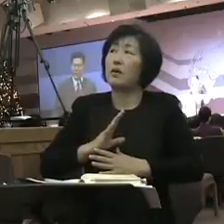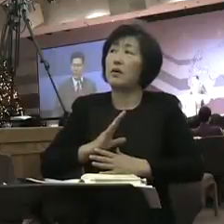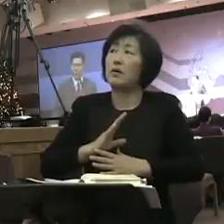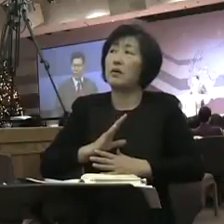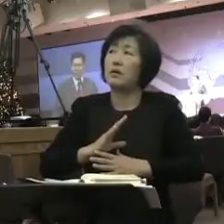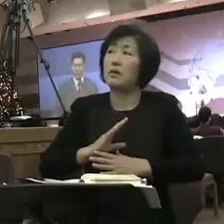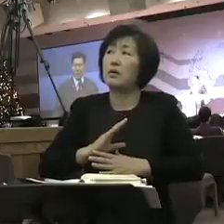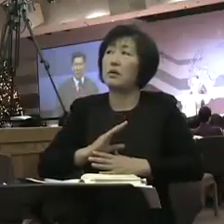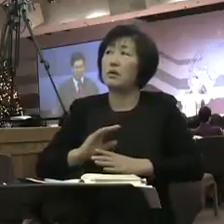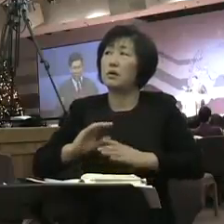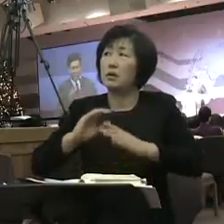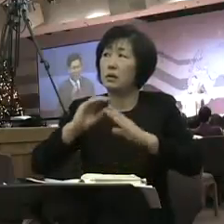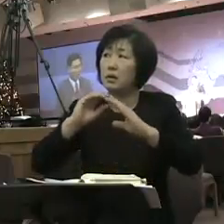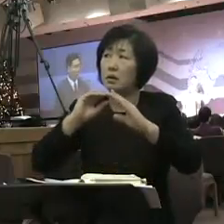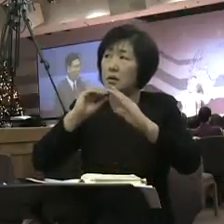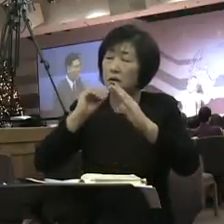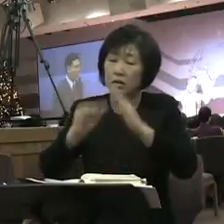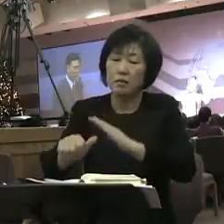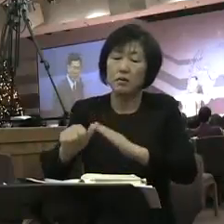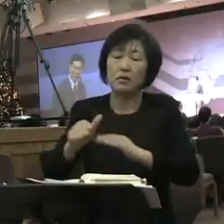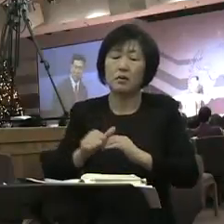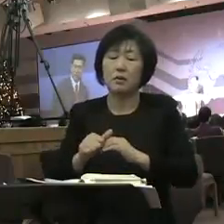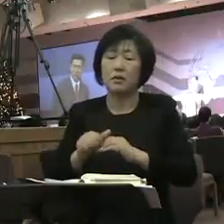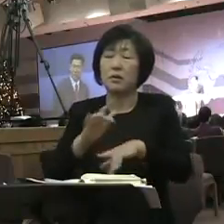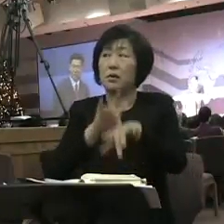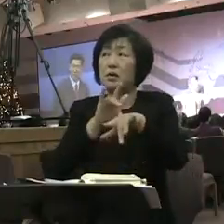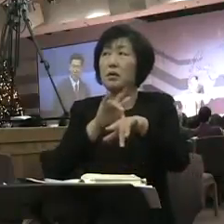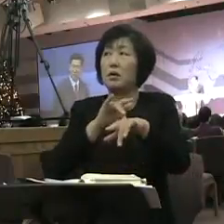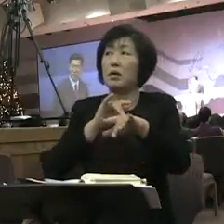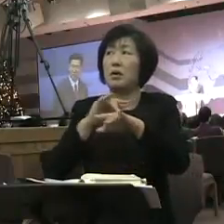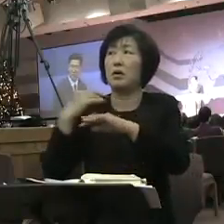그런 교회가 되기를 원할 적이에요. 사탄이 여러분들 가만 놔두지 않습니다.